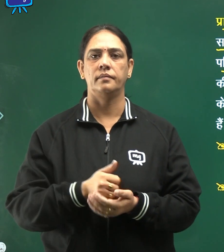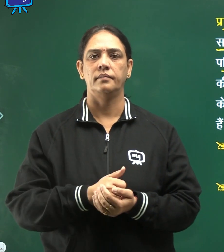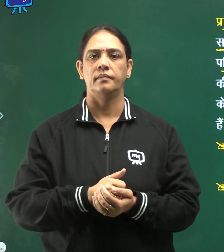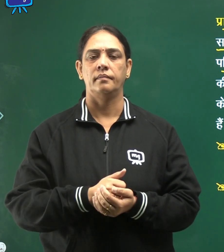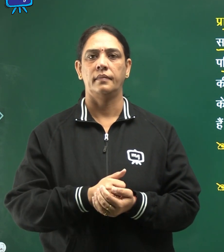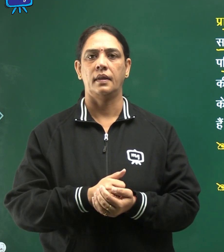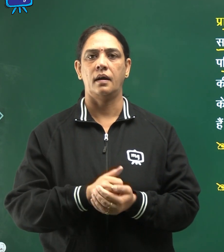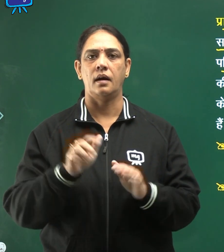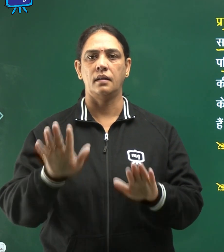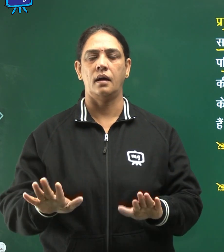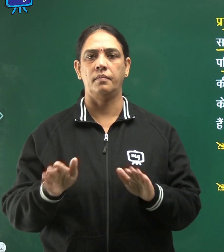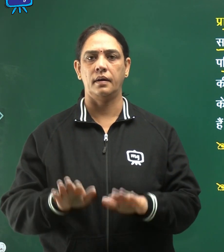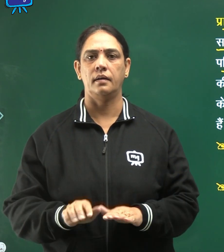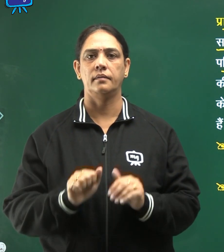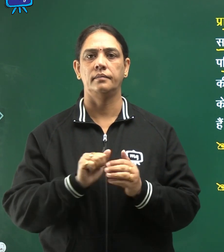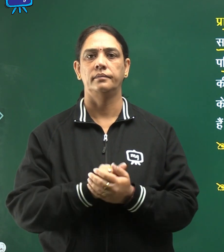आधार पर